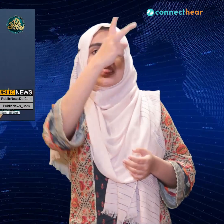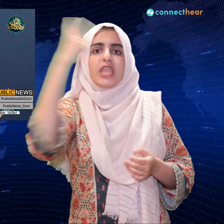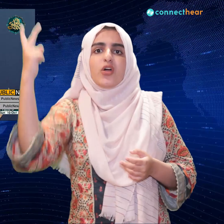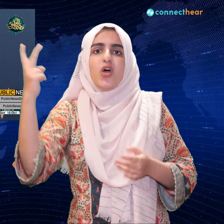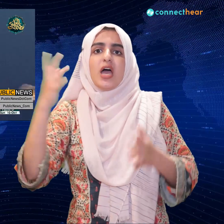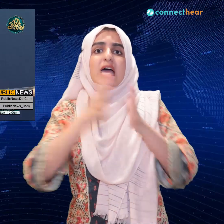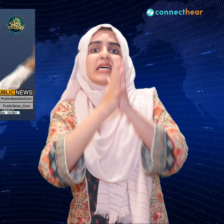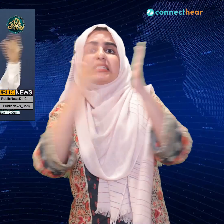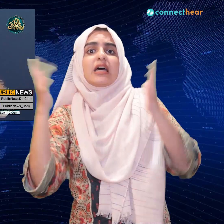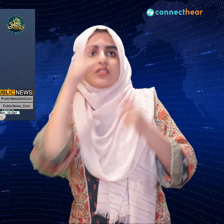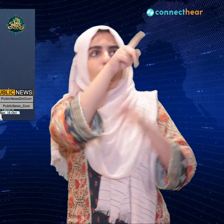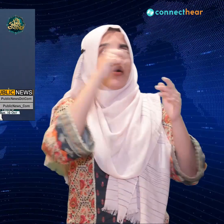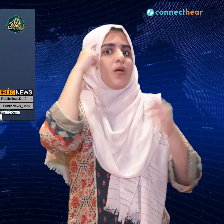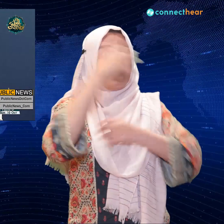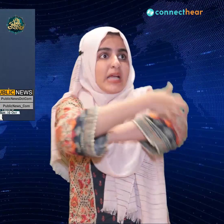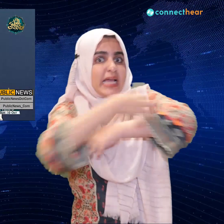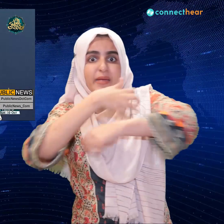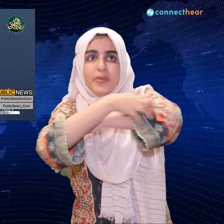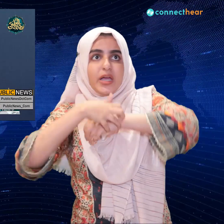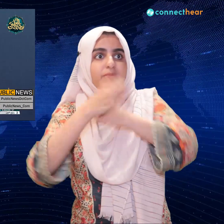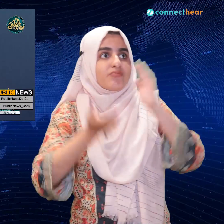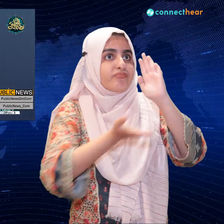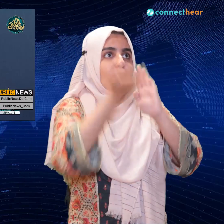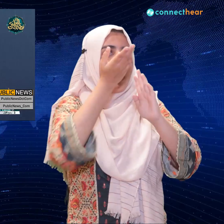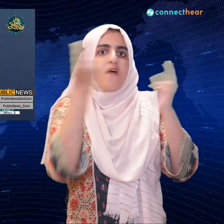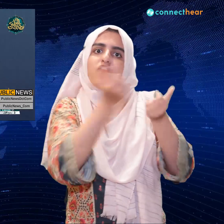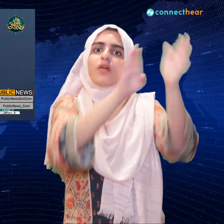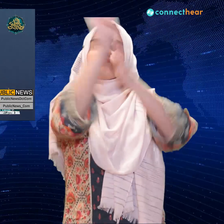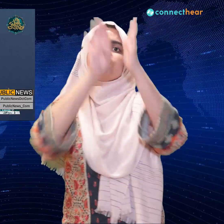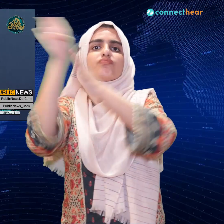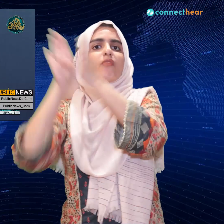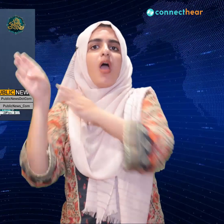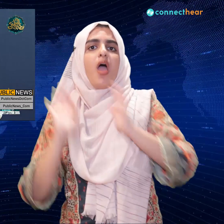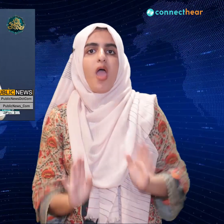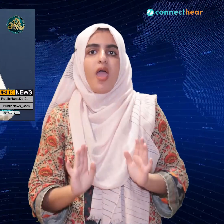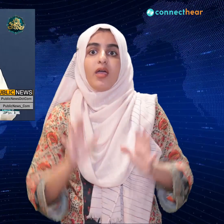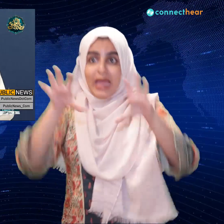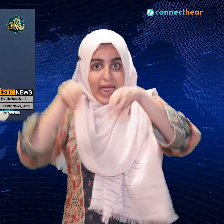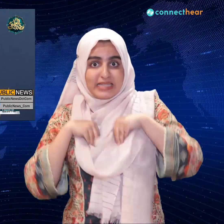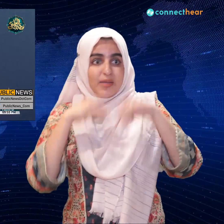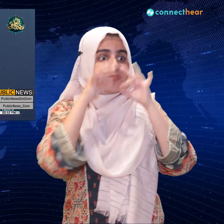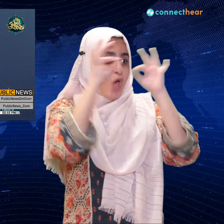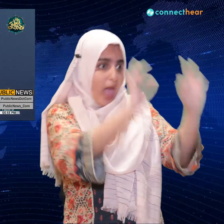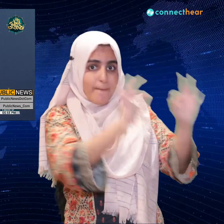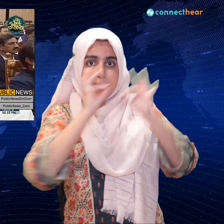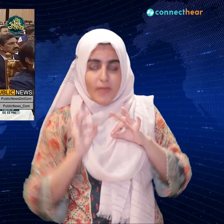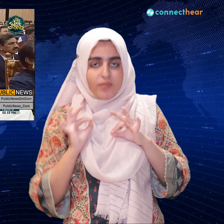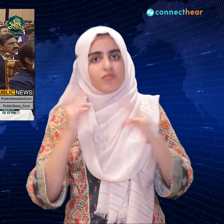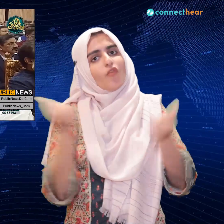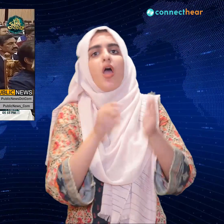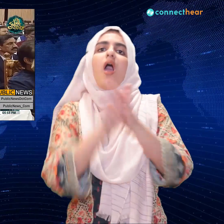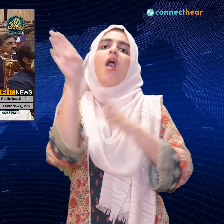ریاست اسکینڈینیویا میں، وہاں خوشحالی ہے. تو جو بھی ان اصولوں پہ چلے گا وہ اوپر چلا جائے گا. پھر جی